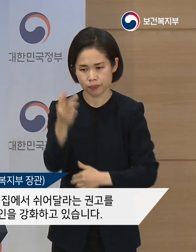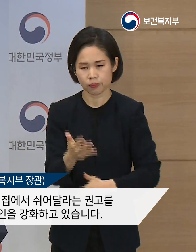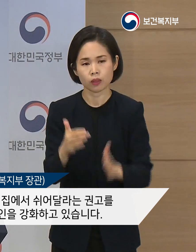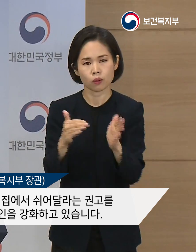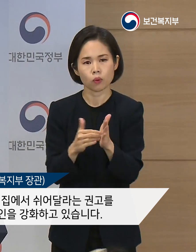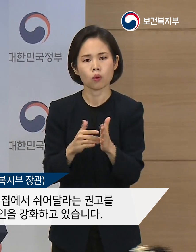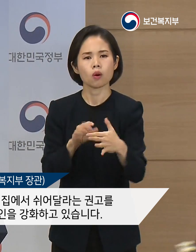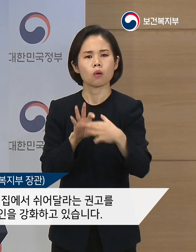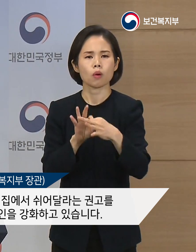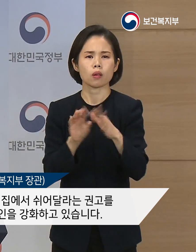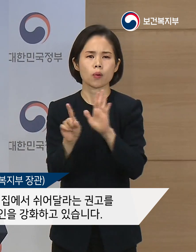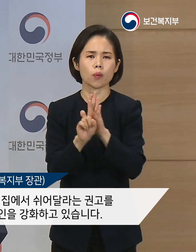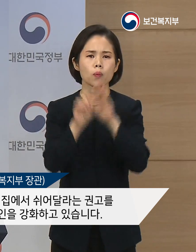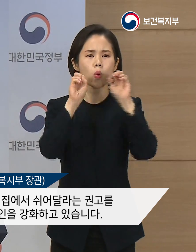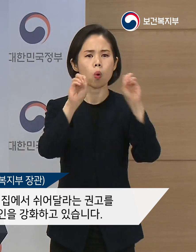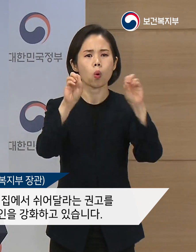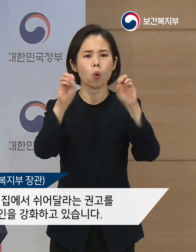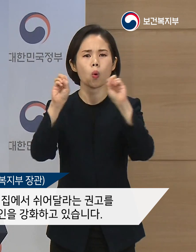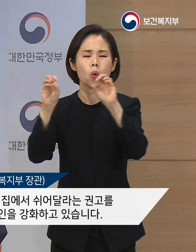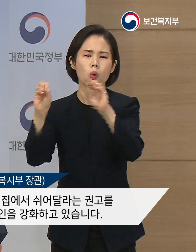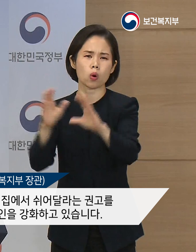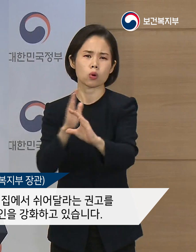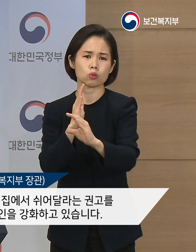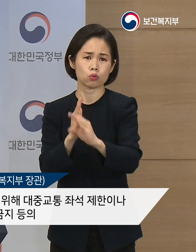홍보와 캠페인을 강화하고 있습니다.